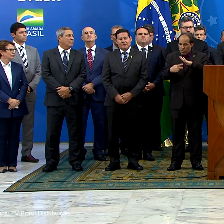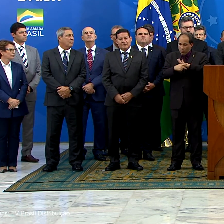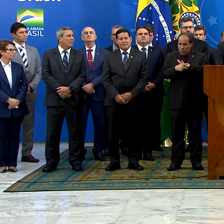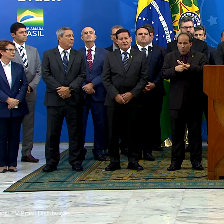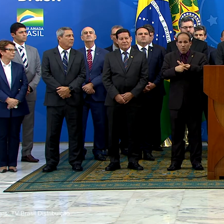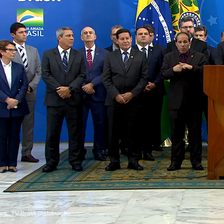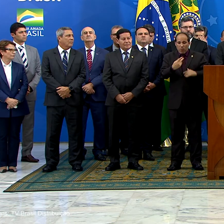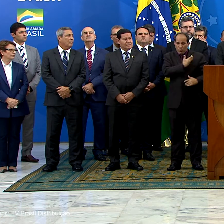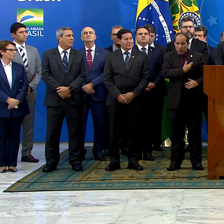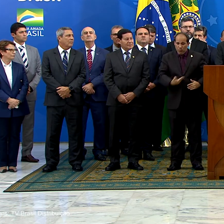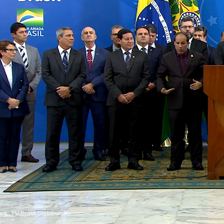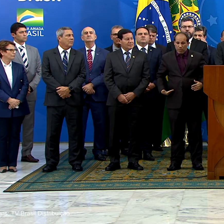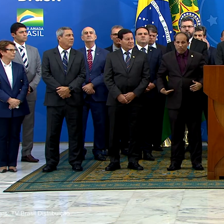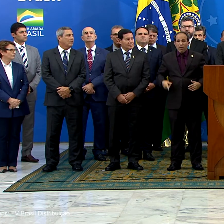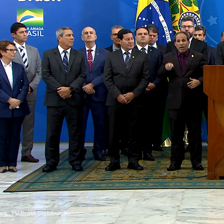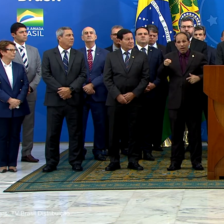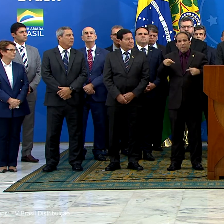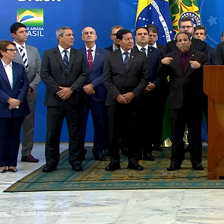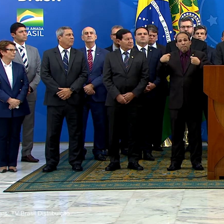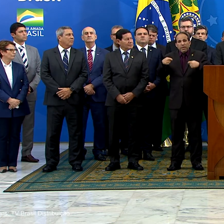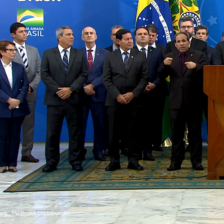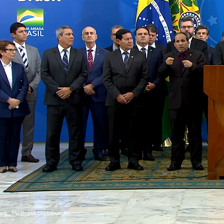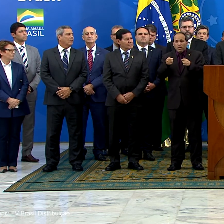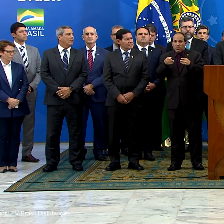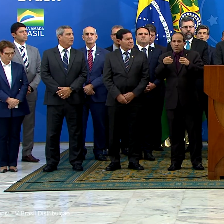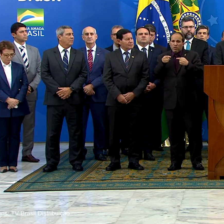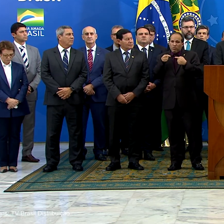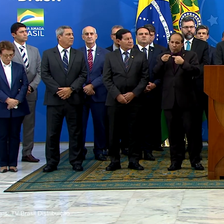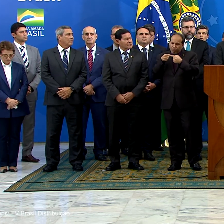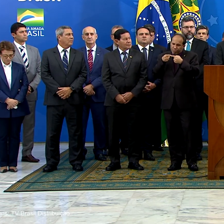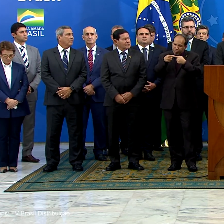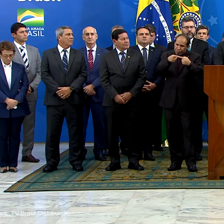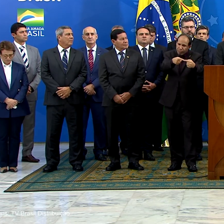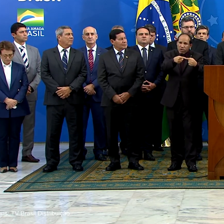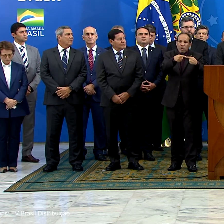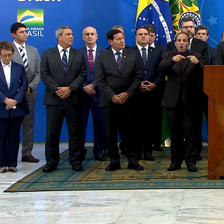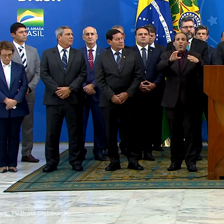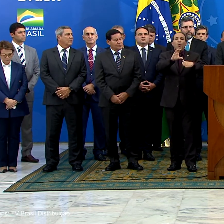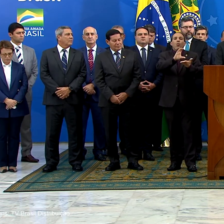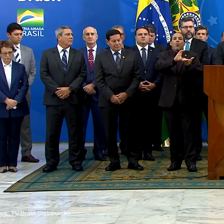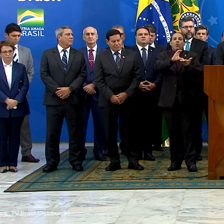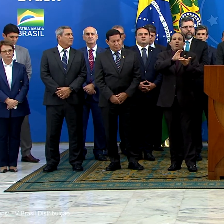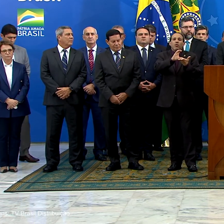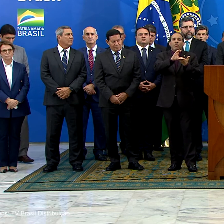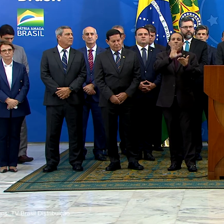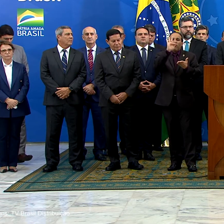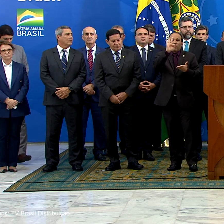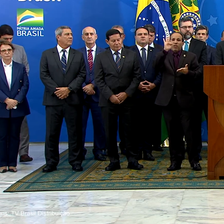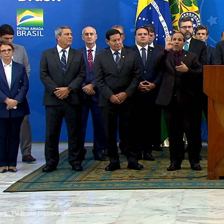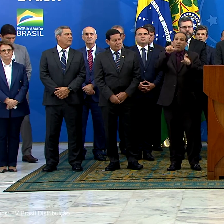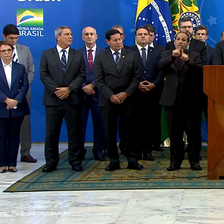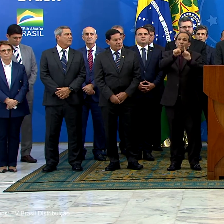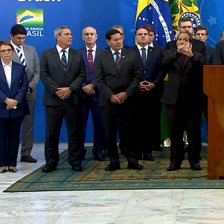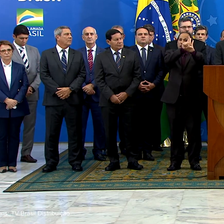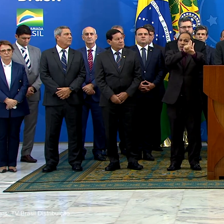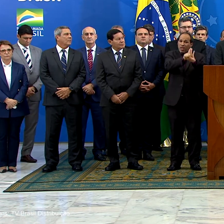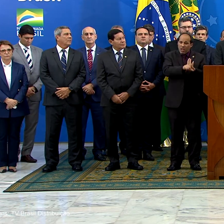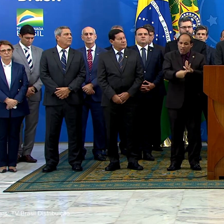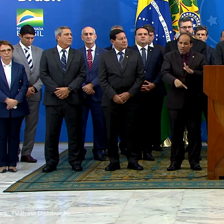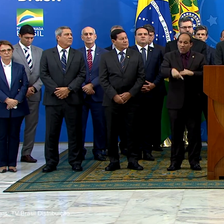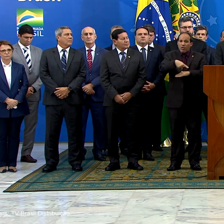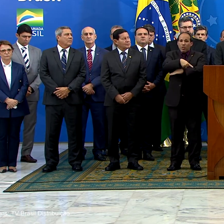ela deve se conduzir de acordo com a constituição federal e as leis do país não importa